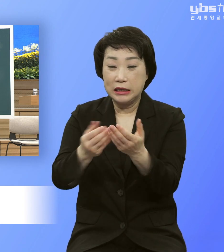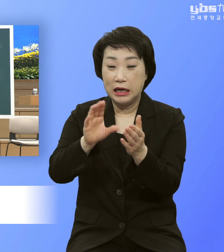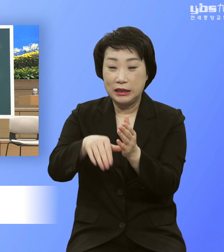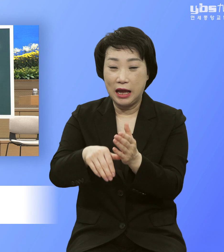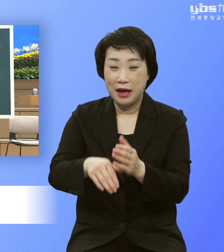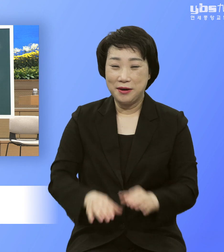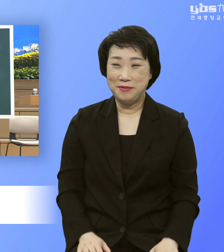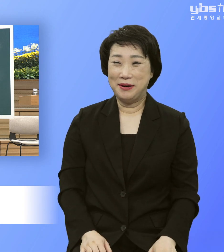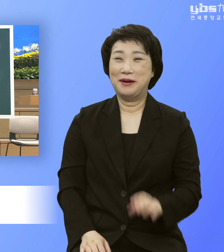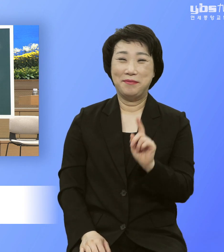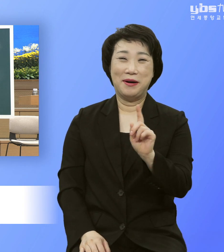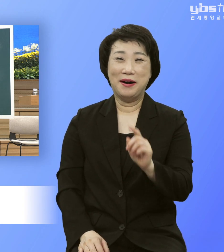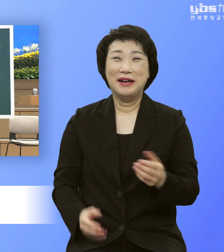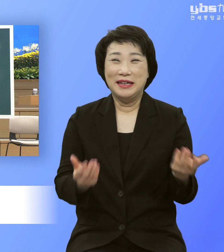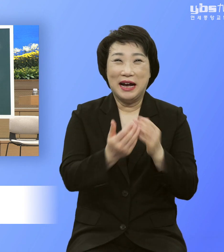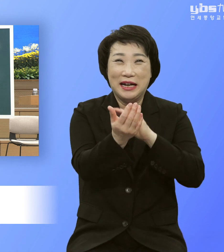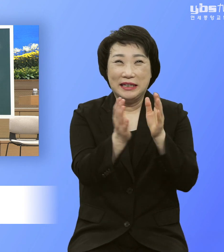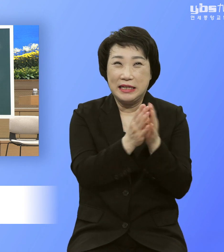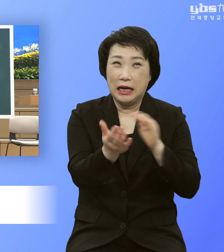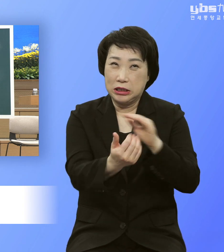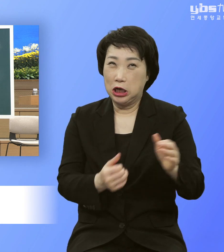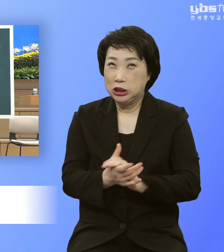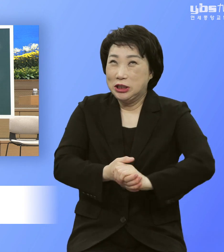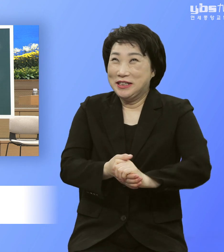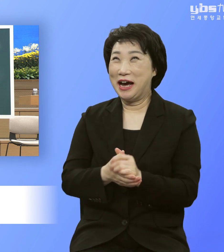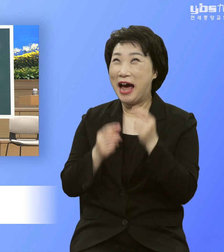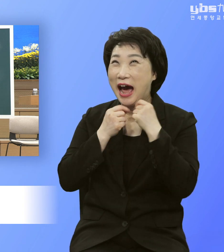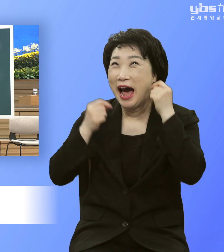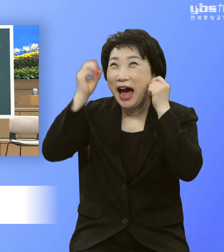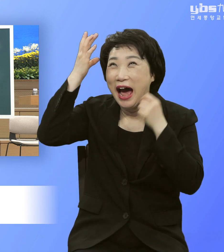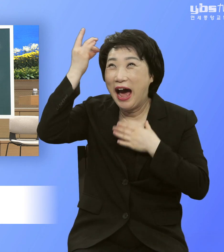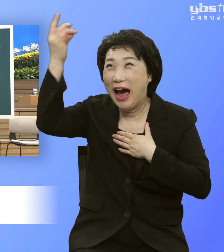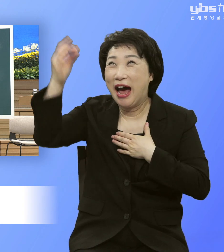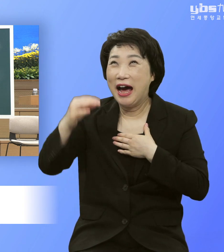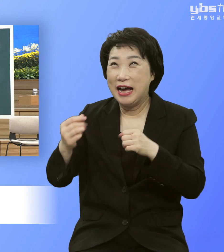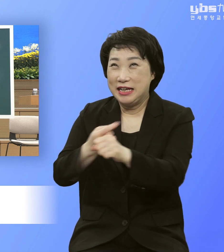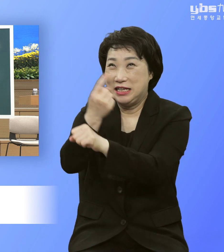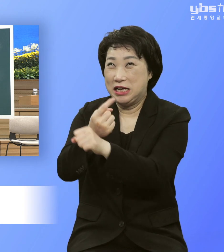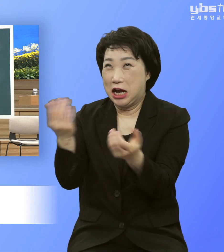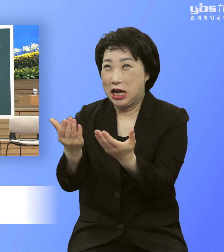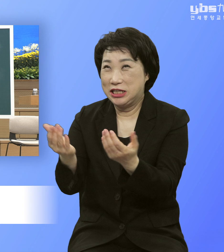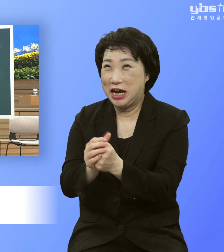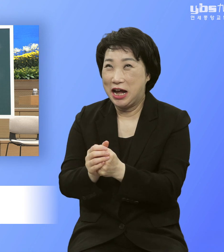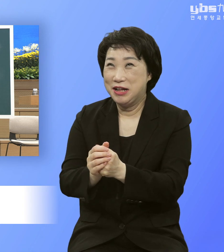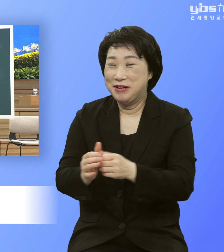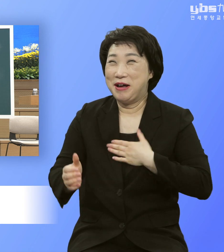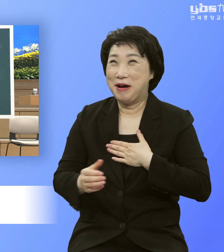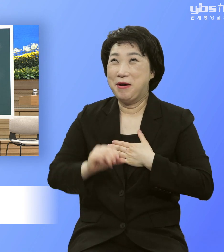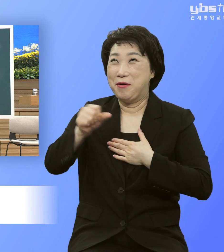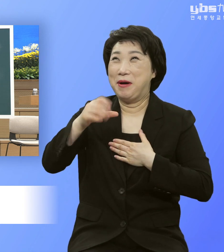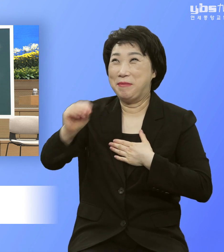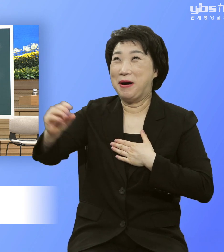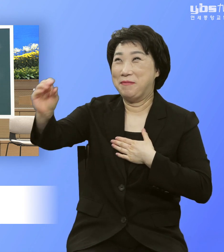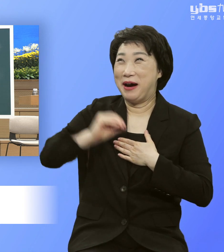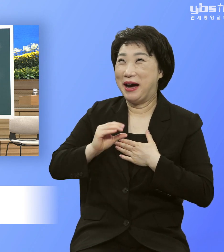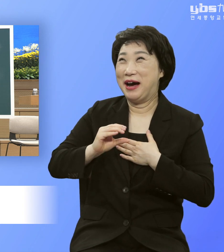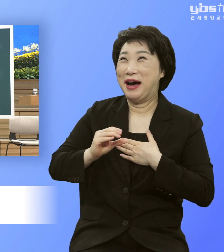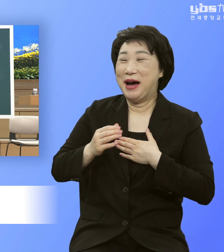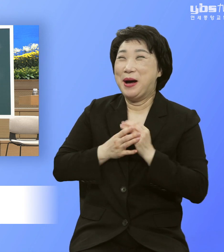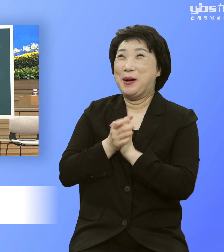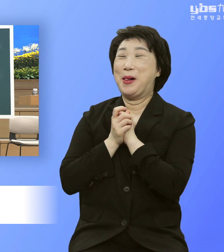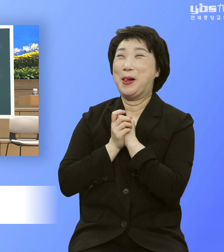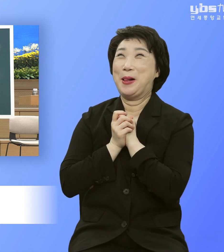그럼 일하기 전부터 기뻐. 나는 1시간 일하면 500만 원 받는다. 1시간 일하면 500만 원 받는다. 이해가면서도 500만 원